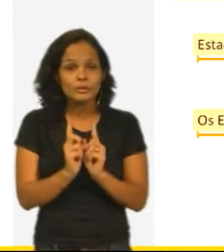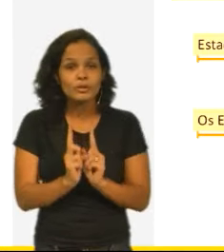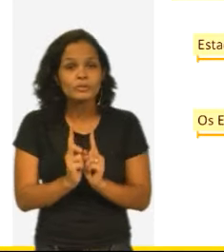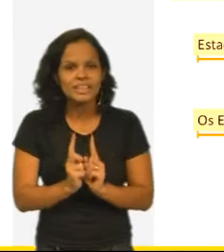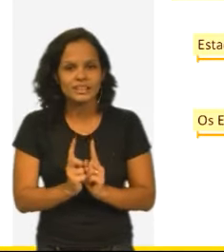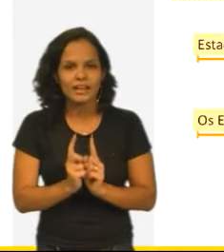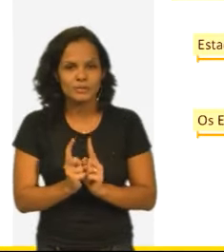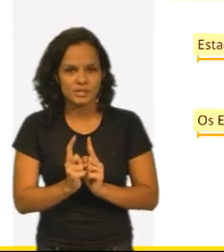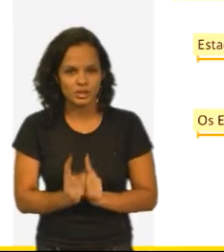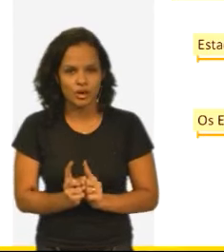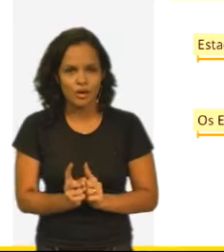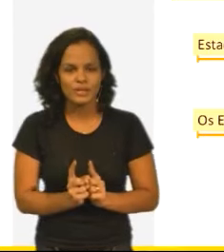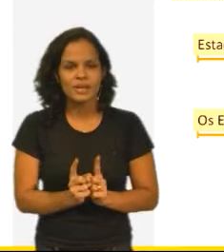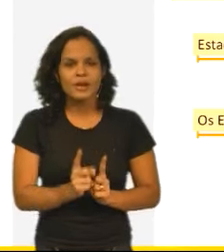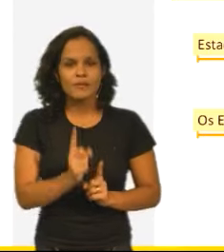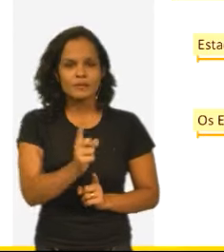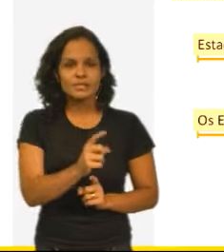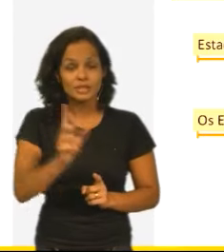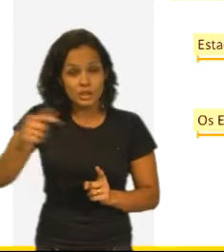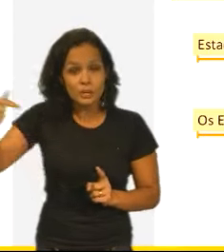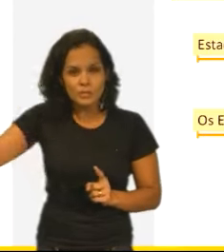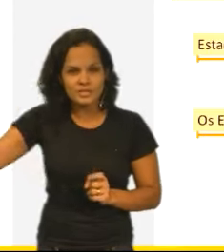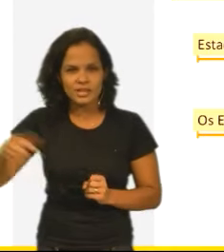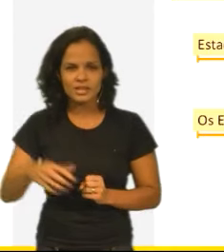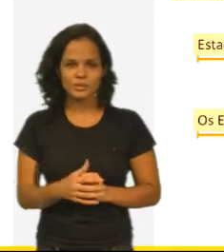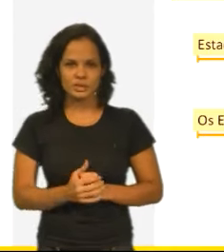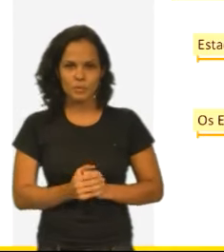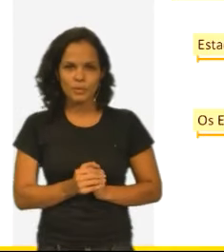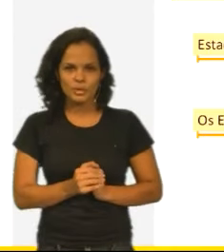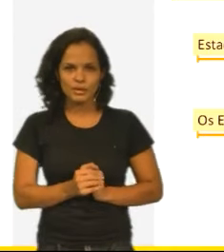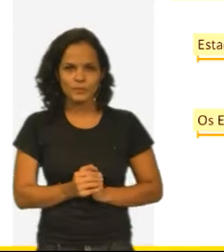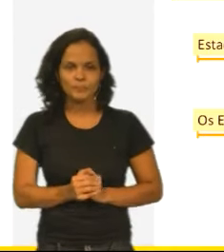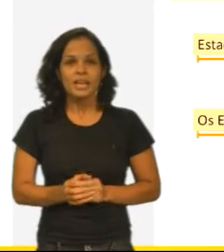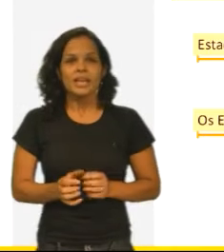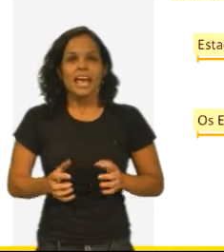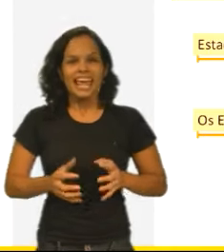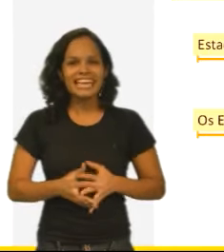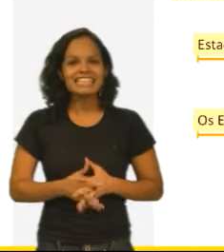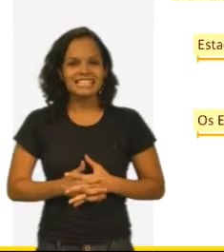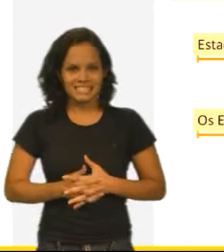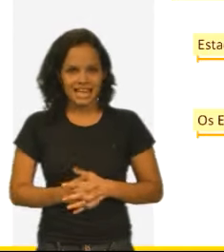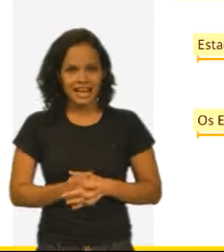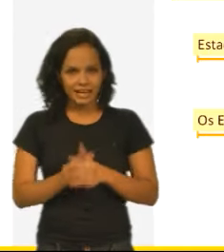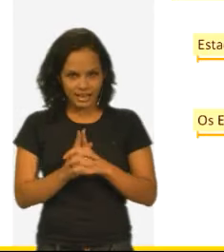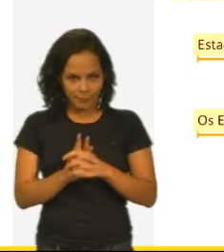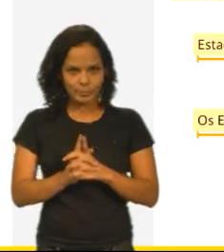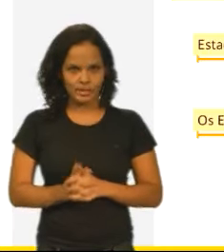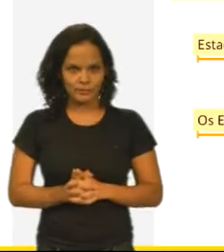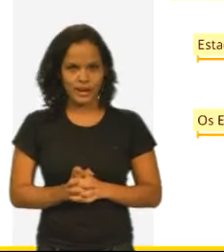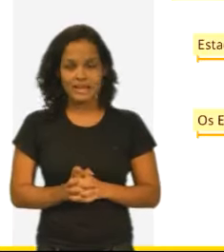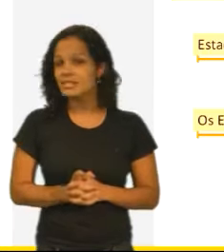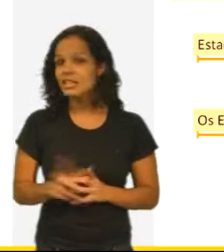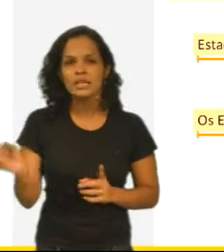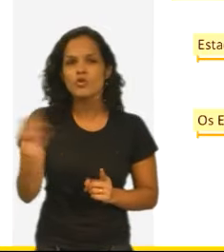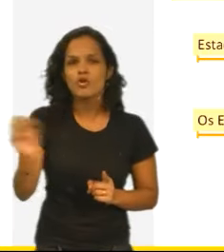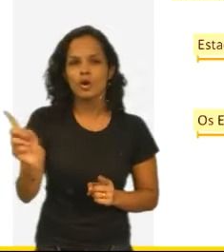não tenha dado esse nome, vocês, nós vamos precisar disso daqui um pouquinho. Esse está, na primeira frase, não concorda